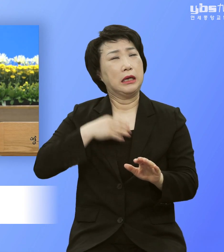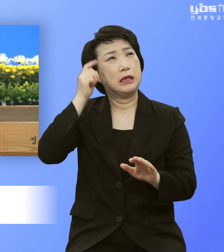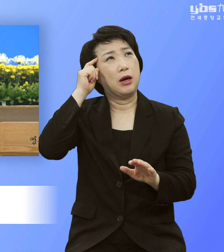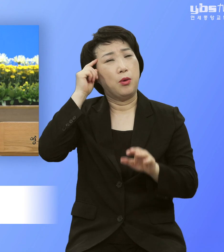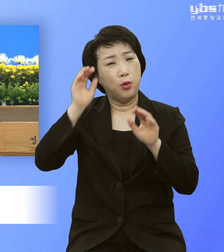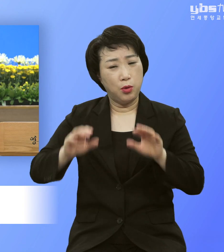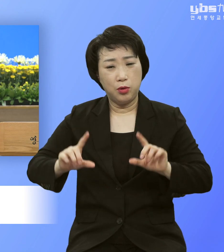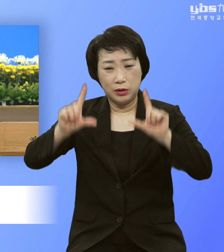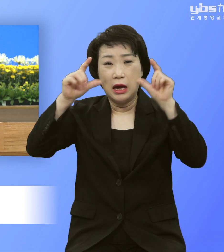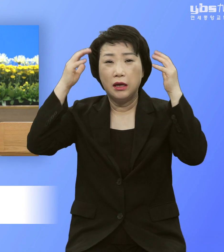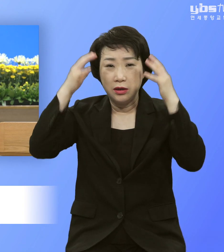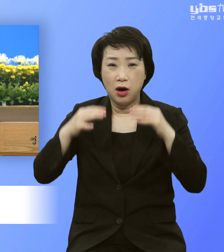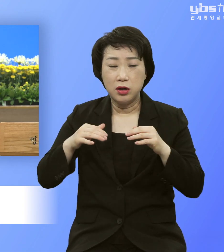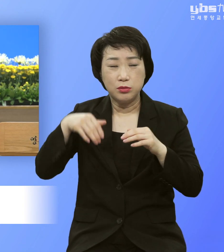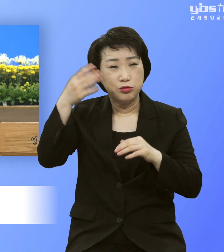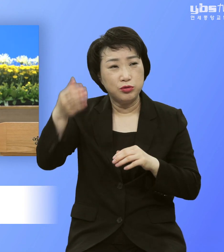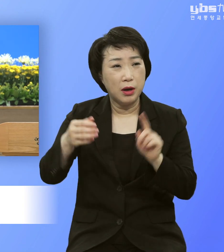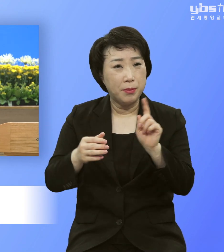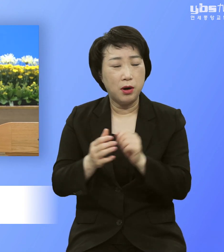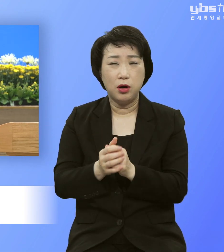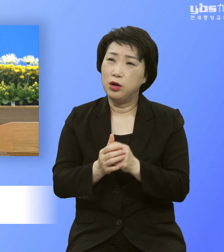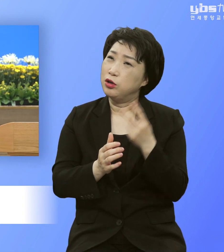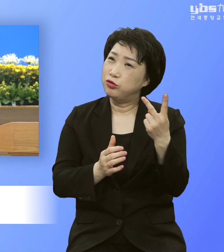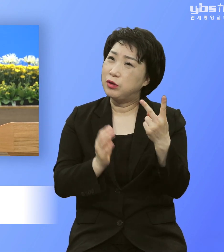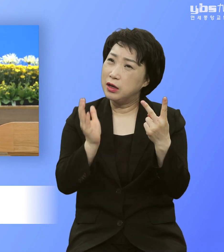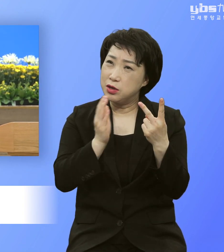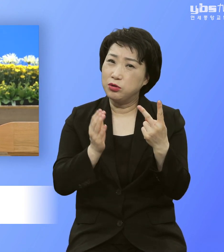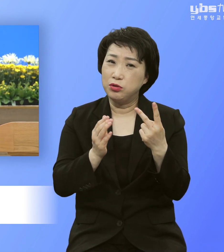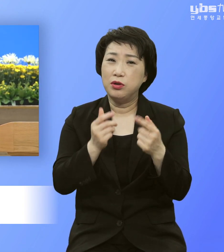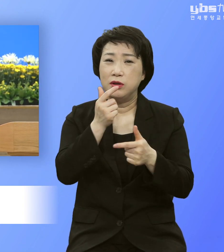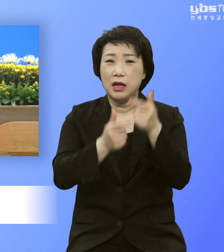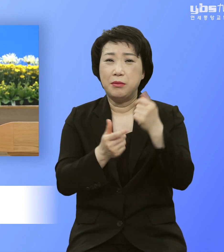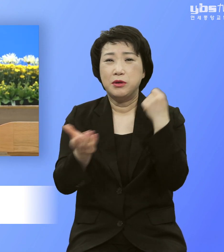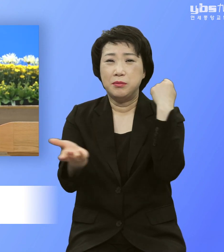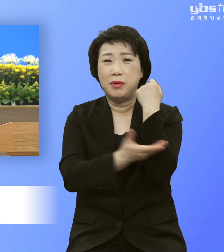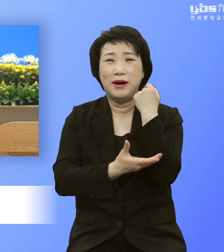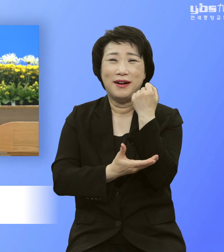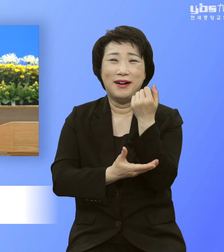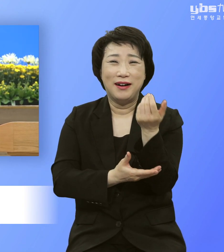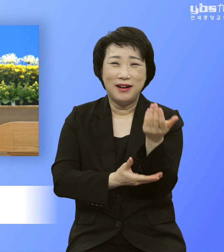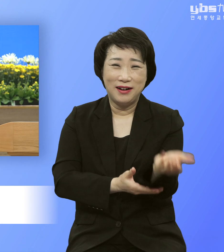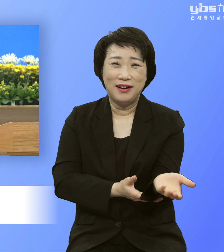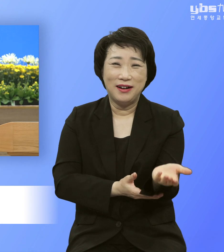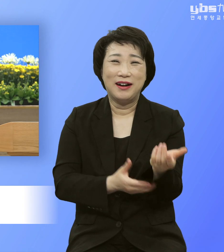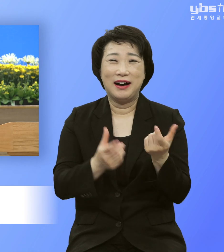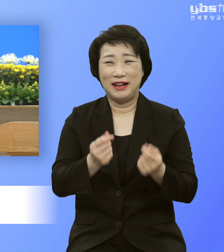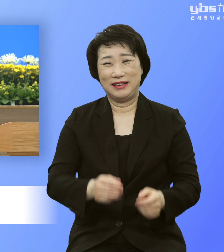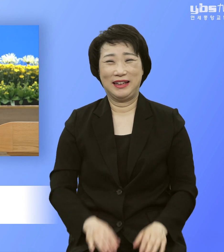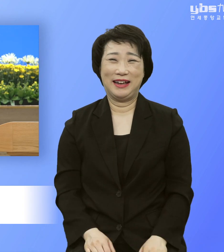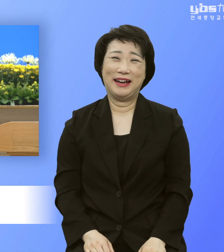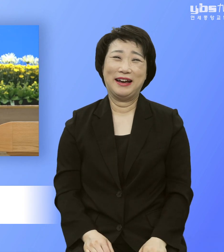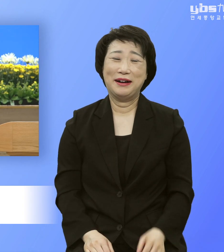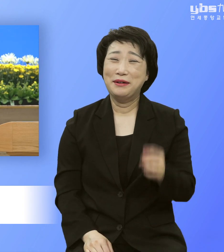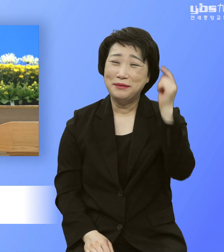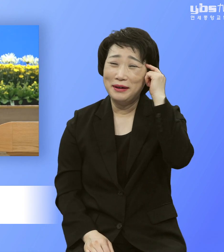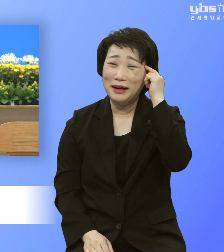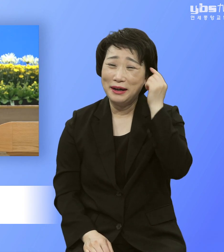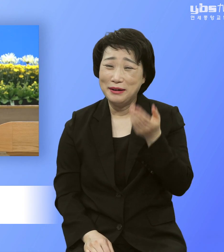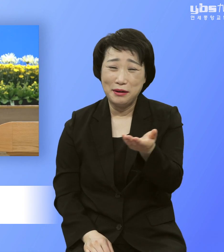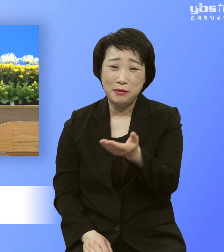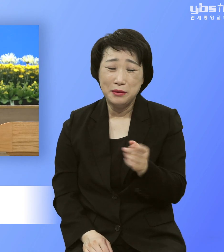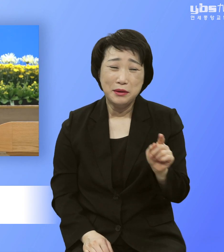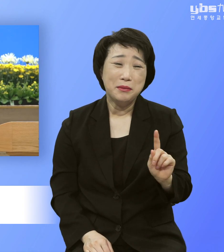여름 지나면 예, 최소한도 두 그루 정도는 사형 선고를 받아야 돼. 왜?